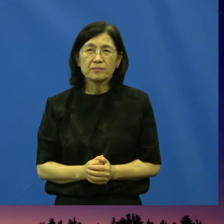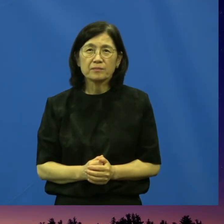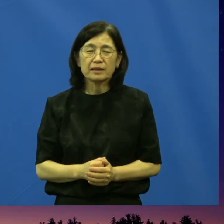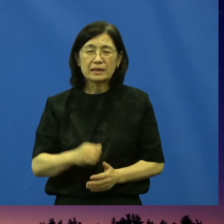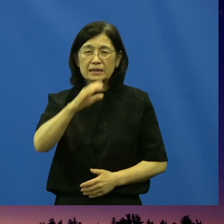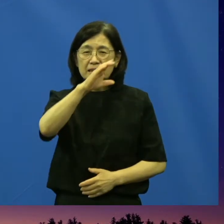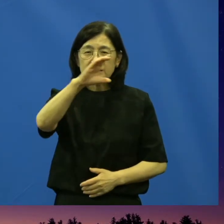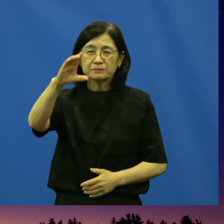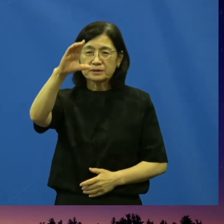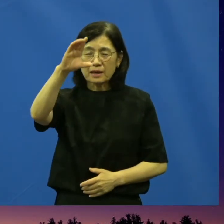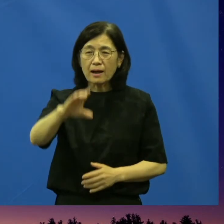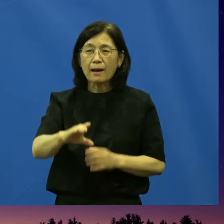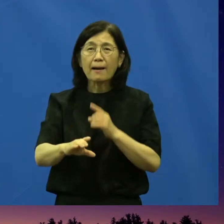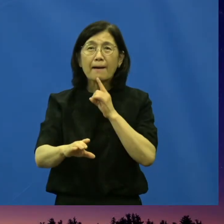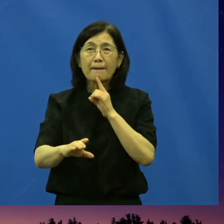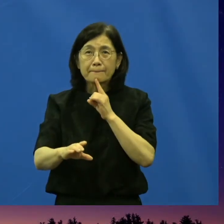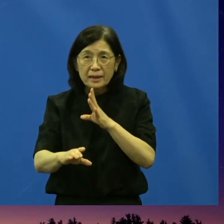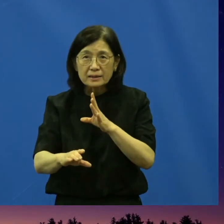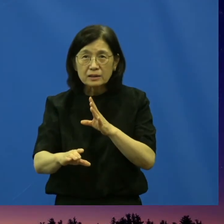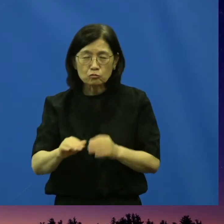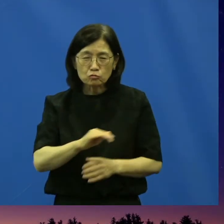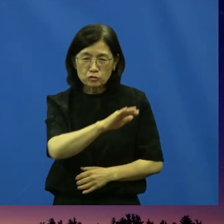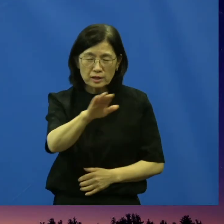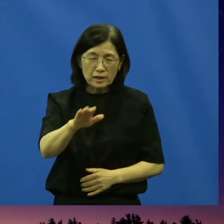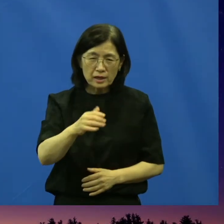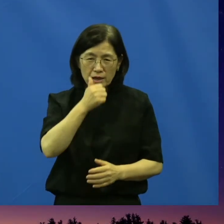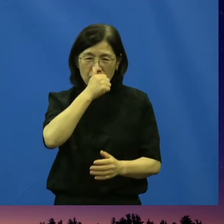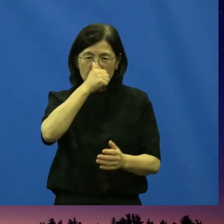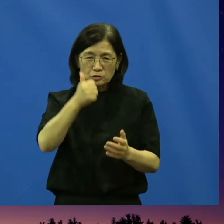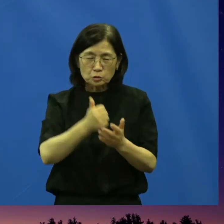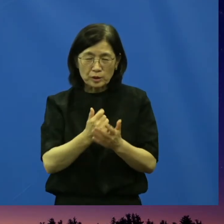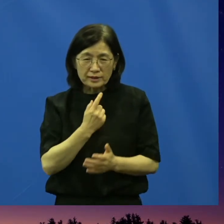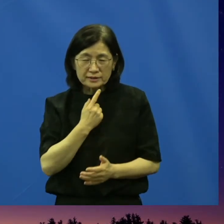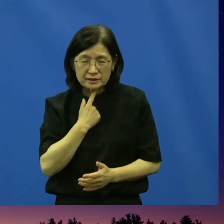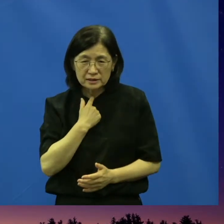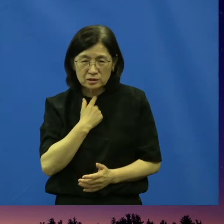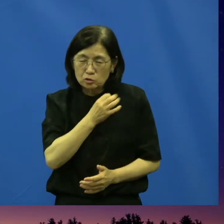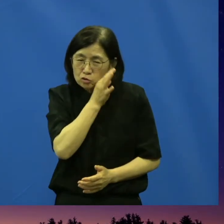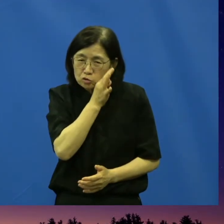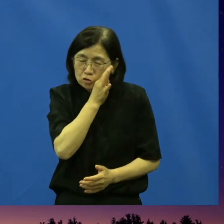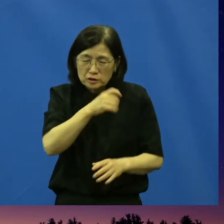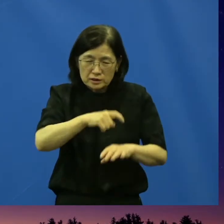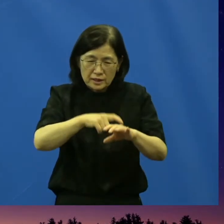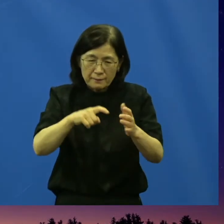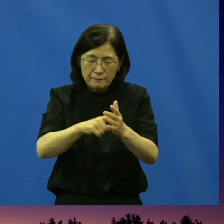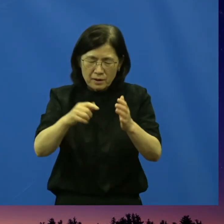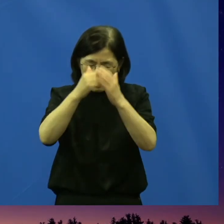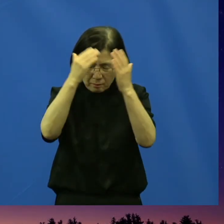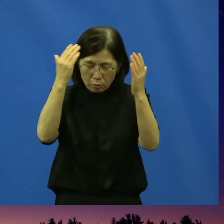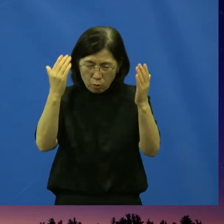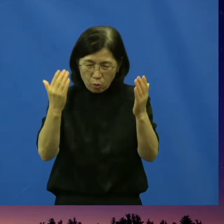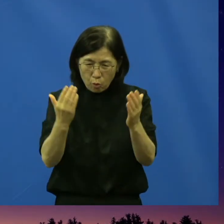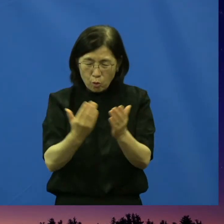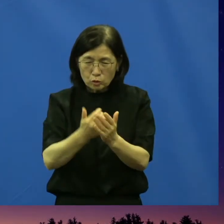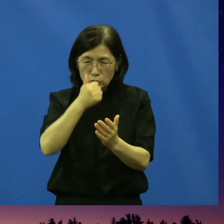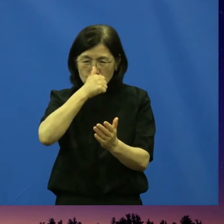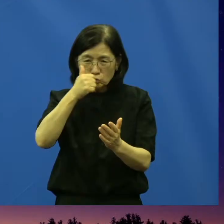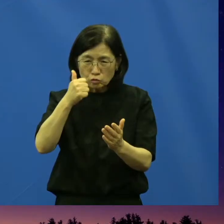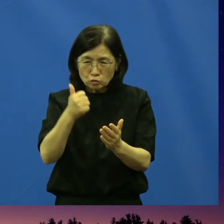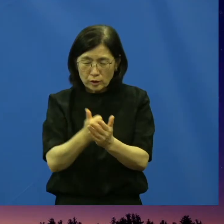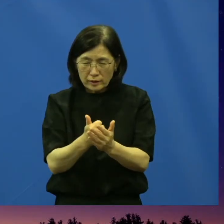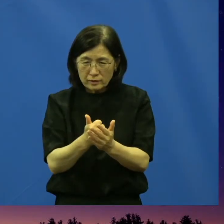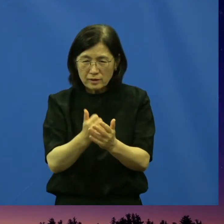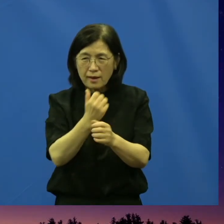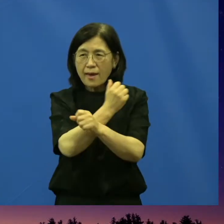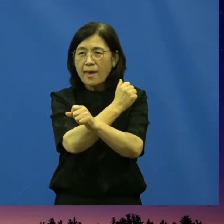해결해 준다. 십자가 앞으로 나아가서 어린 양 예수 그리스도의 이름을 붙들을 때 우리의 모든 죄, 우리의 모든 부끄러움,